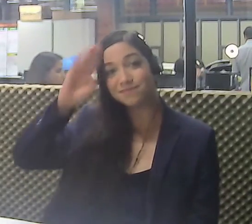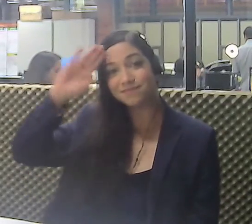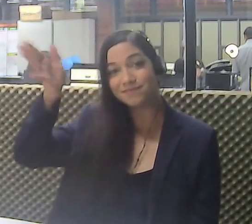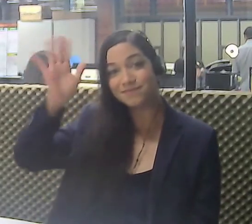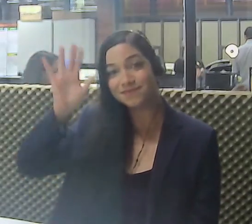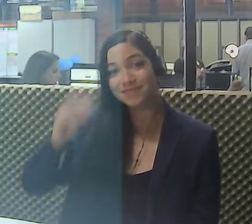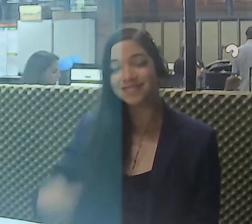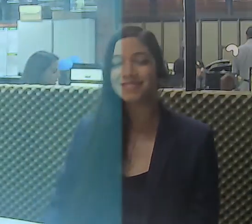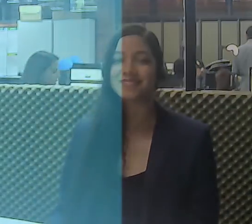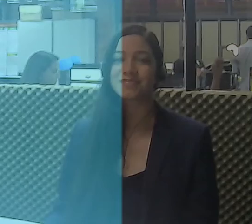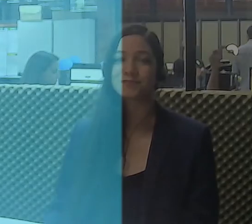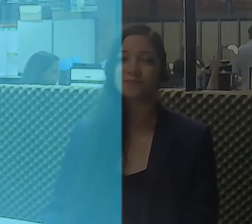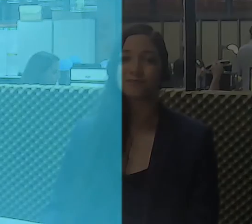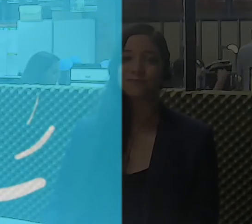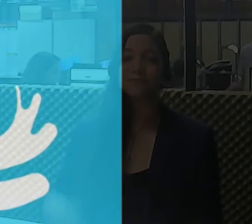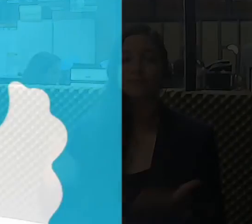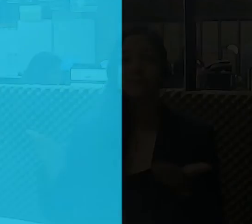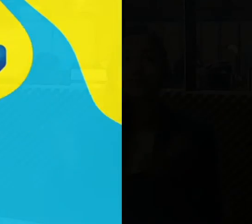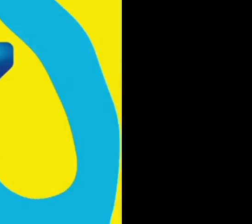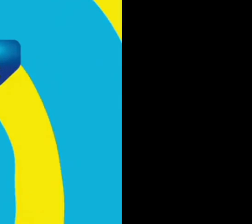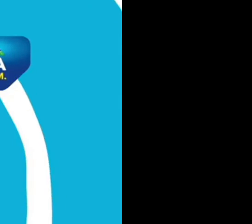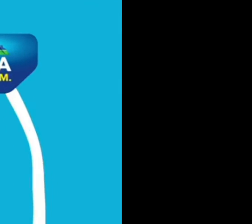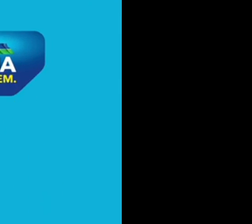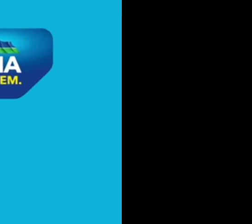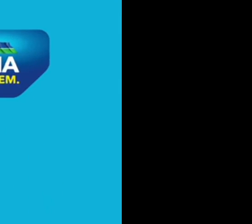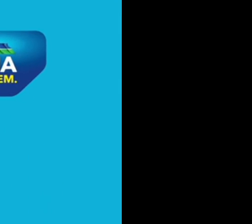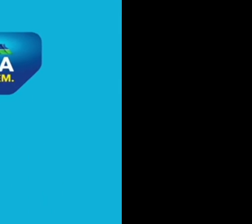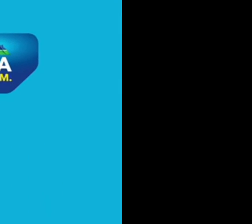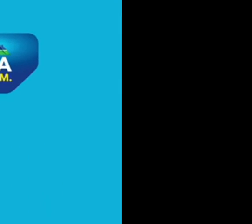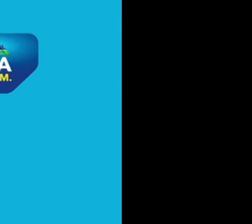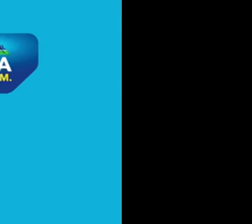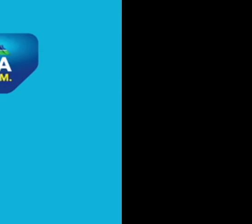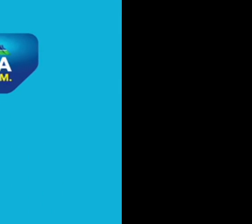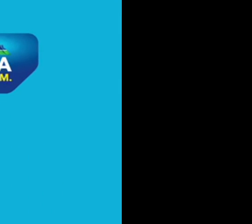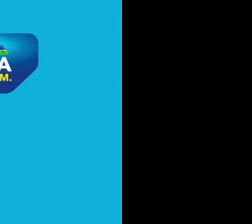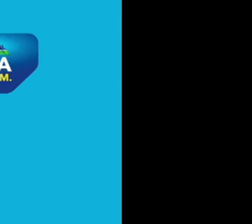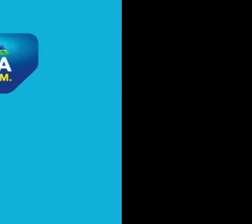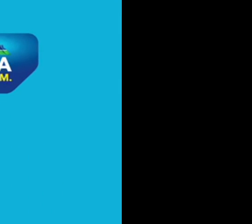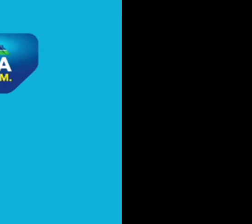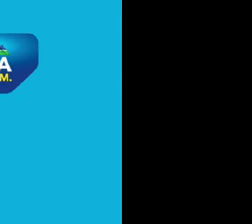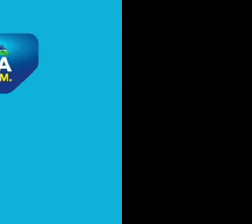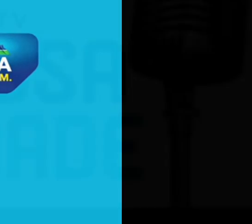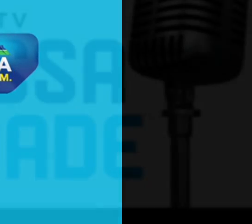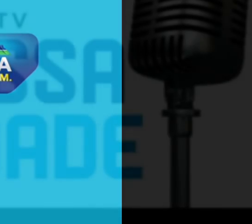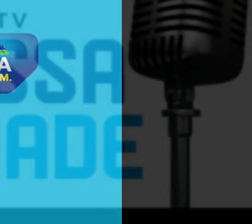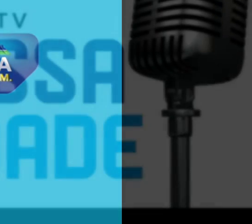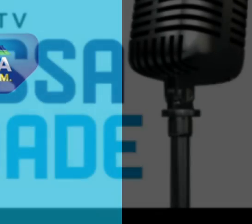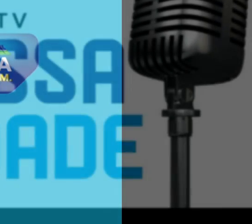a próxima. Fica por aqui mais uma edição do programa da Rádio Nossa Cidade.